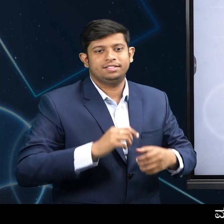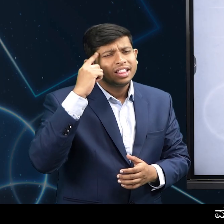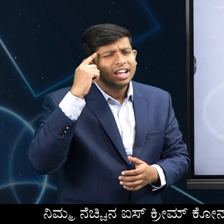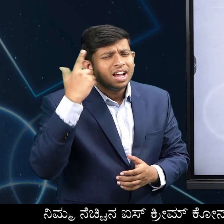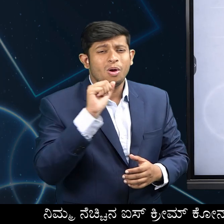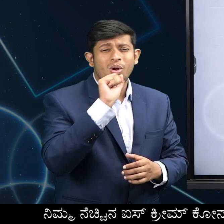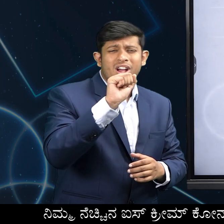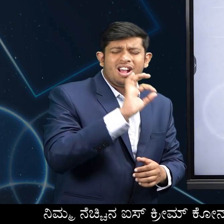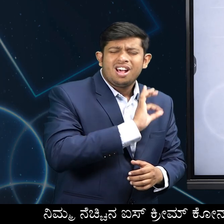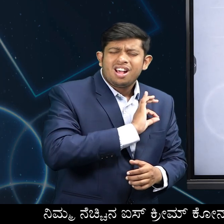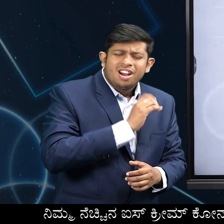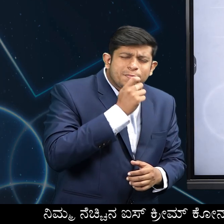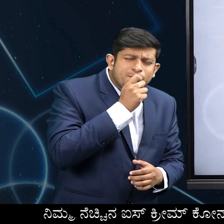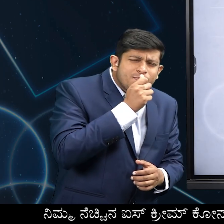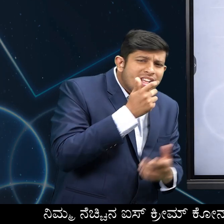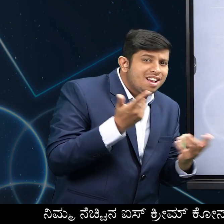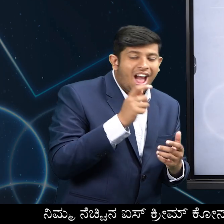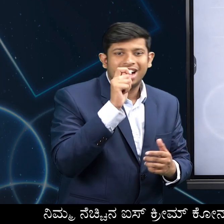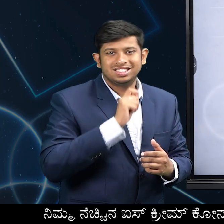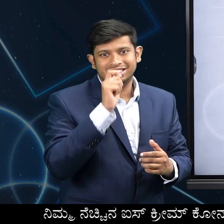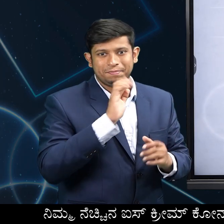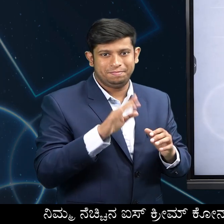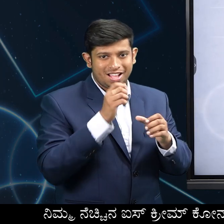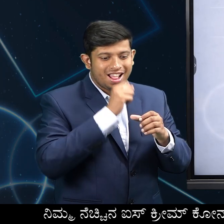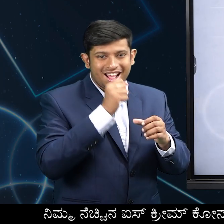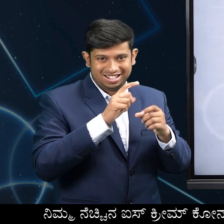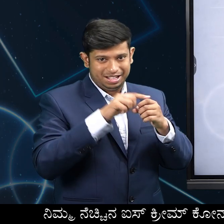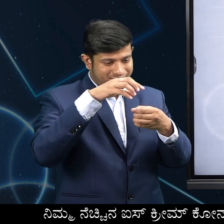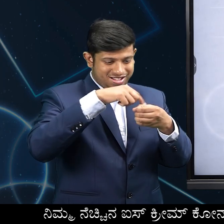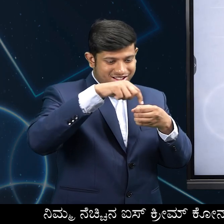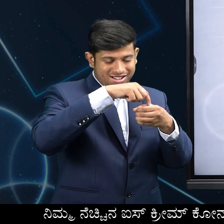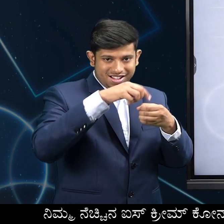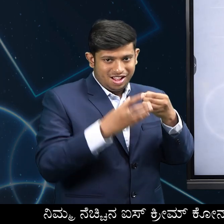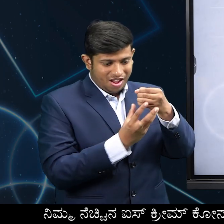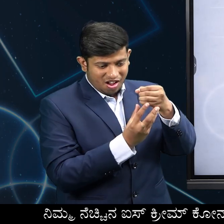ನಿಮ್ಮ ನೆಚ್ಚಿನ ಐಸ್ ಕ್ರೀಮ್ ಕೋನ್ ಅಥವಾ ನೀವು ರಸ್ತೆಯಲ್ಲಿ ನೋಡಿದ ಟ್ರಾಫಿಕ್ ಕೋನ್ ಬಗ್ಗೆ ಯೋಚಿಸಿ.